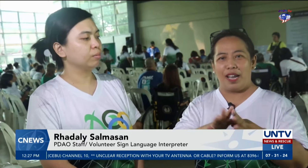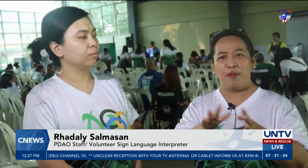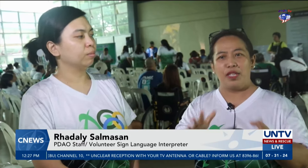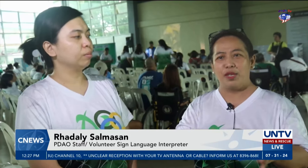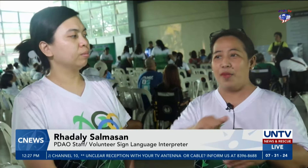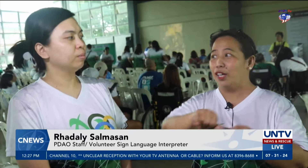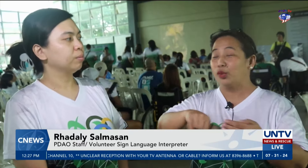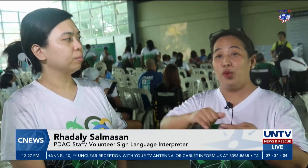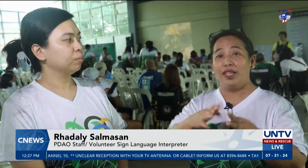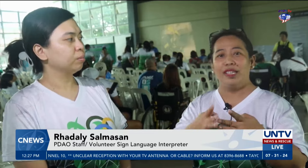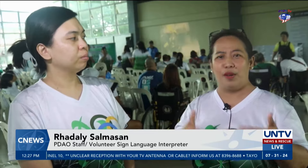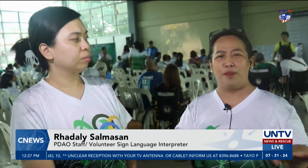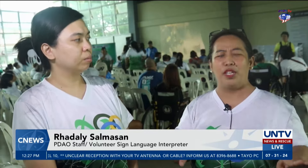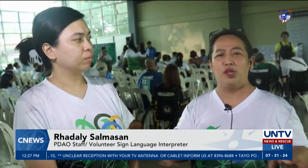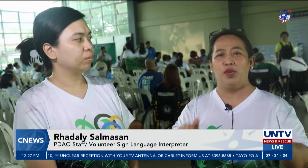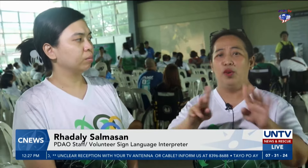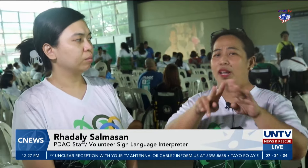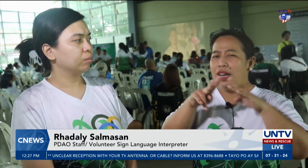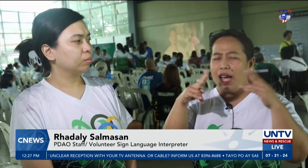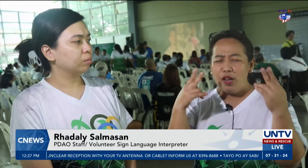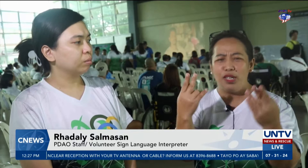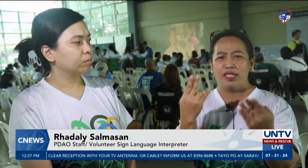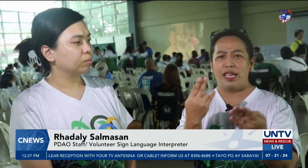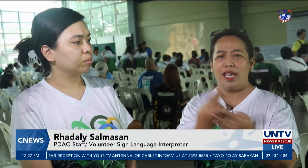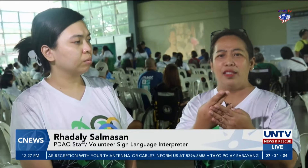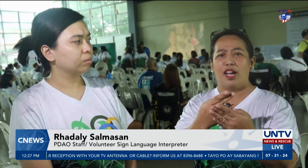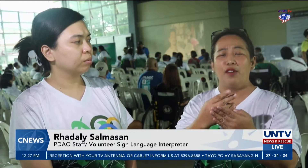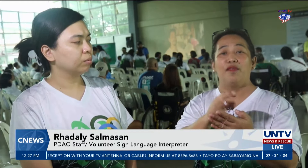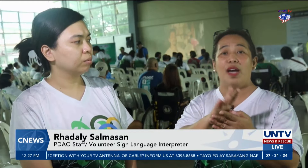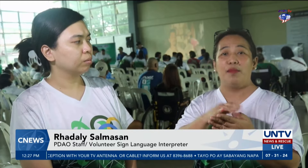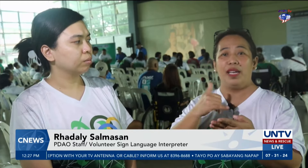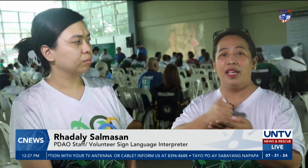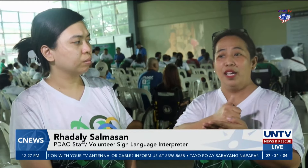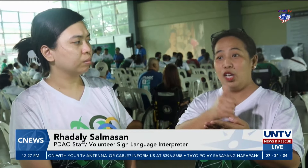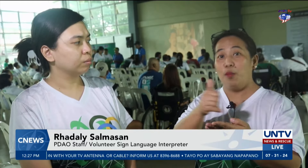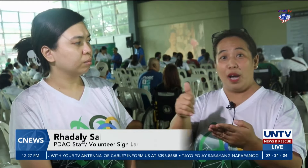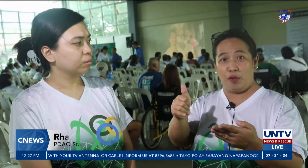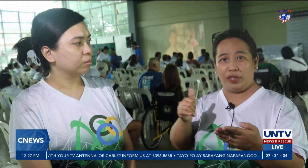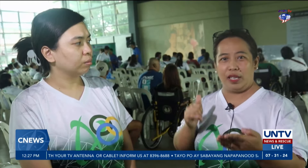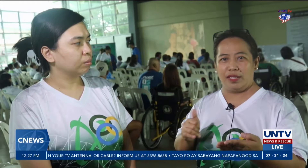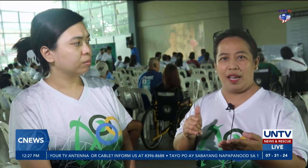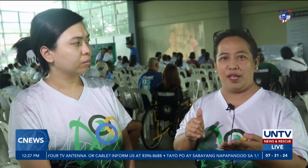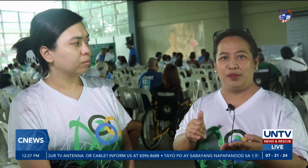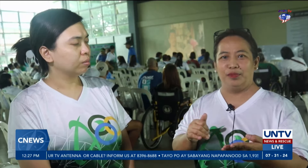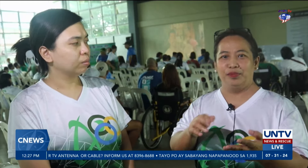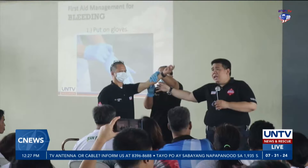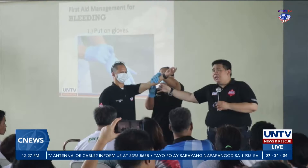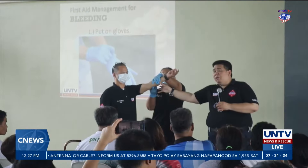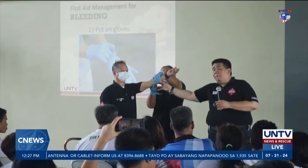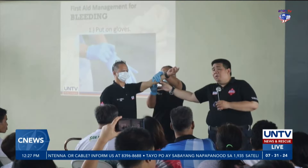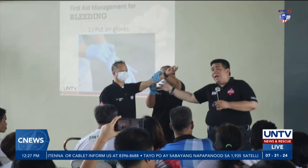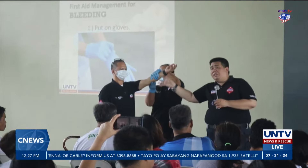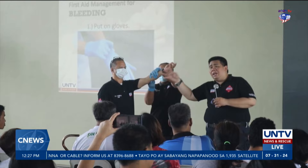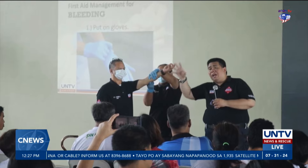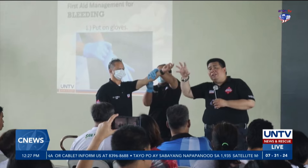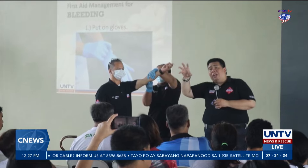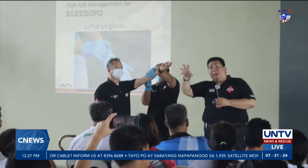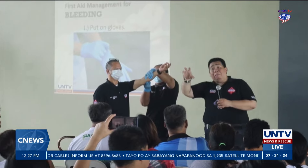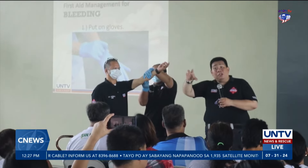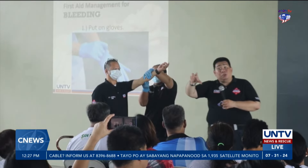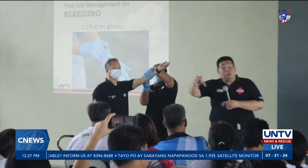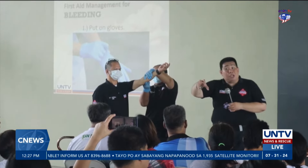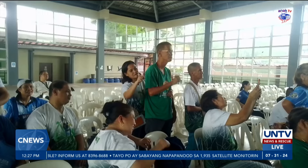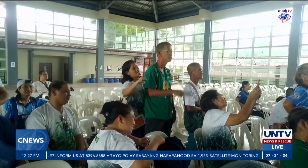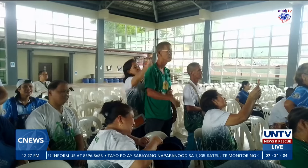pala na marami sa mga tulad nilang PW, lalo na sa entire family ng bawat isa. Isinagawa ang first